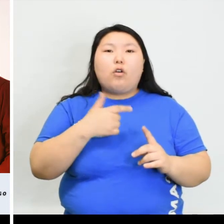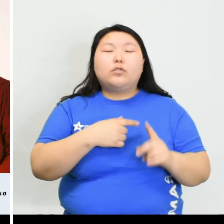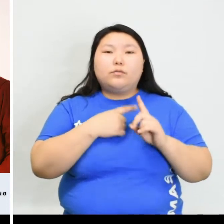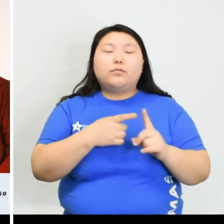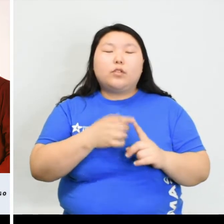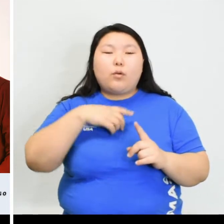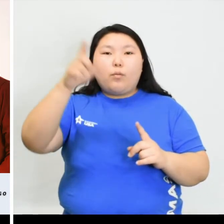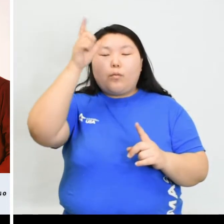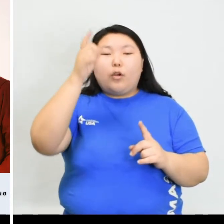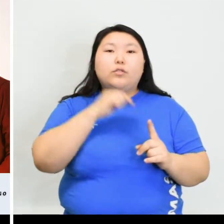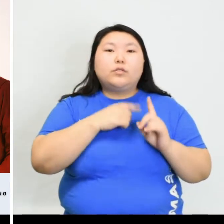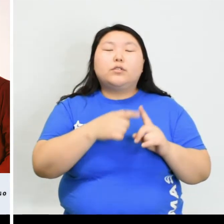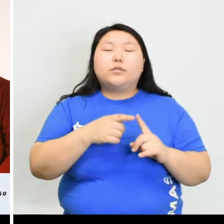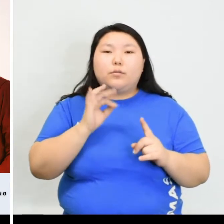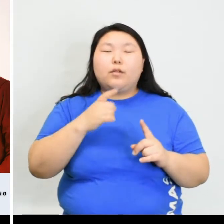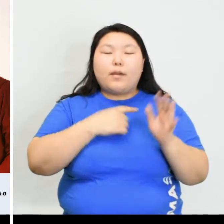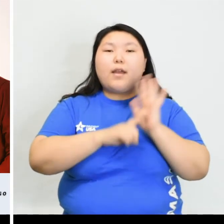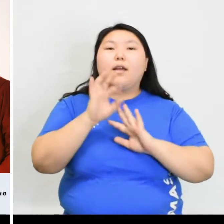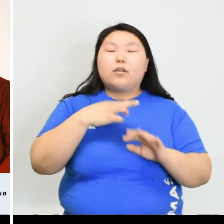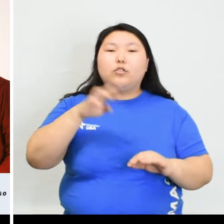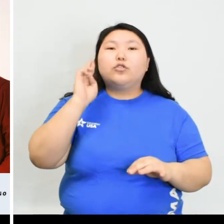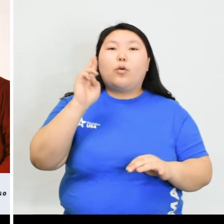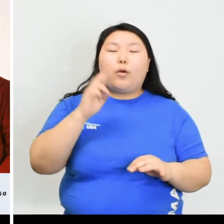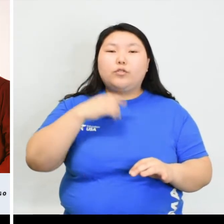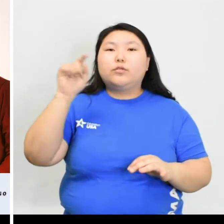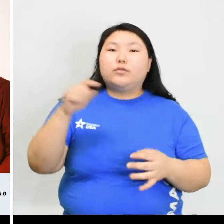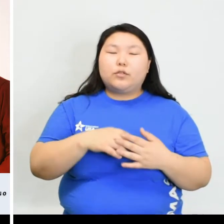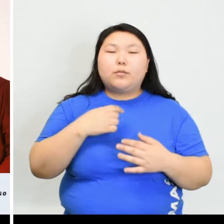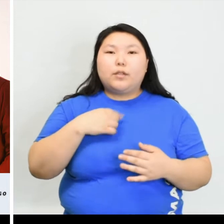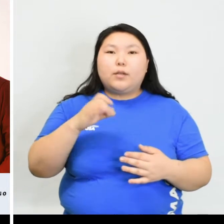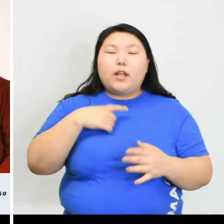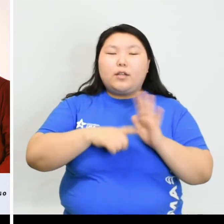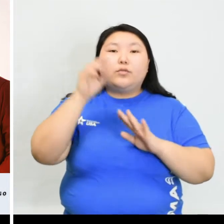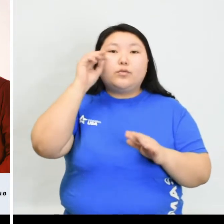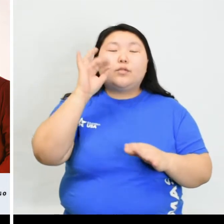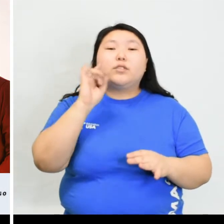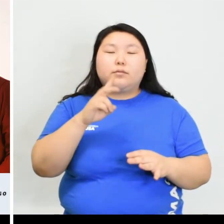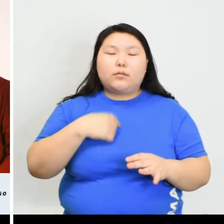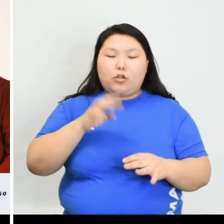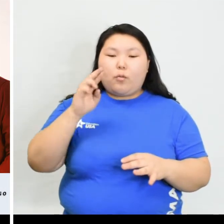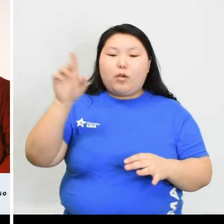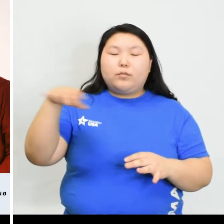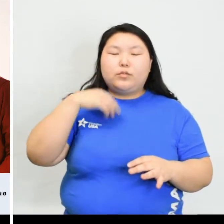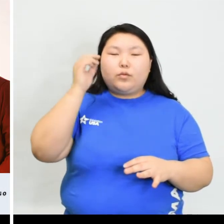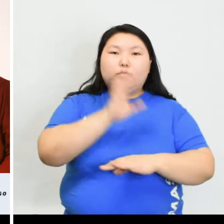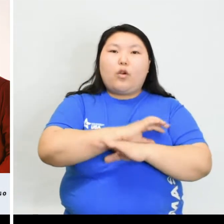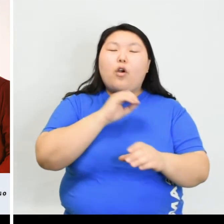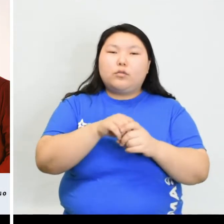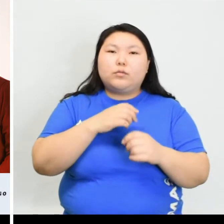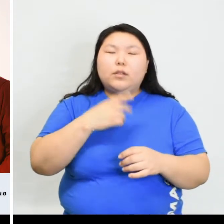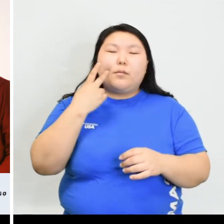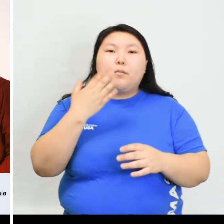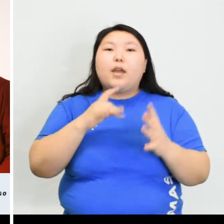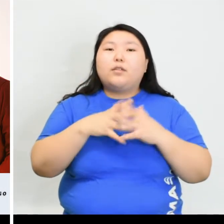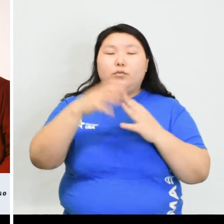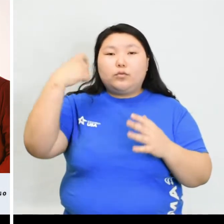дээ боловсруулалтыг би бол анх нөгөө Японд би анх сурсан байхгүй. Тэгээ би чинь Японд сургуульд орохдоо заавалч байр төрөл нь